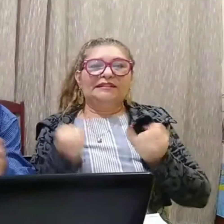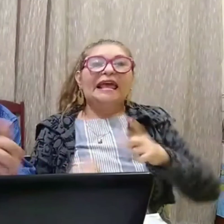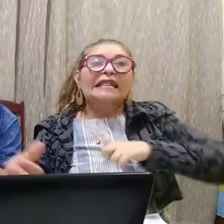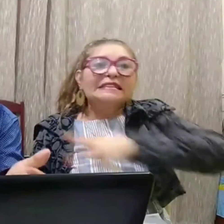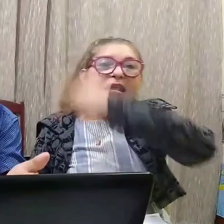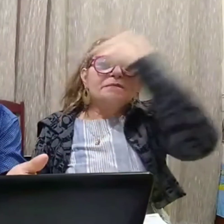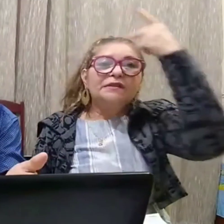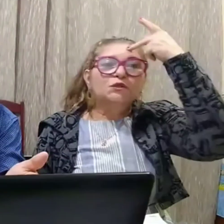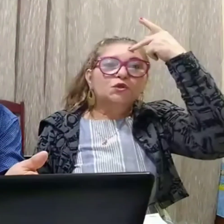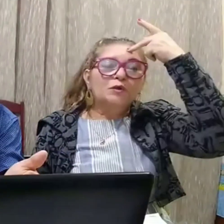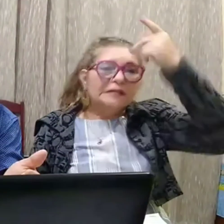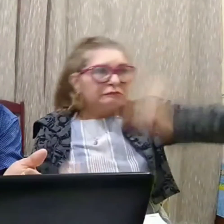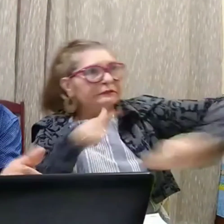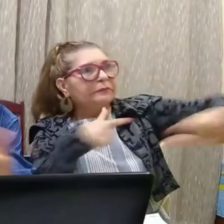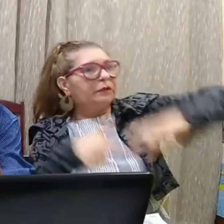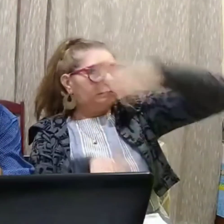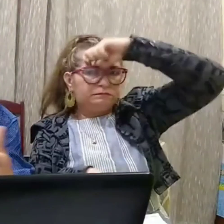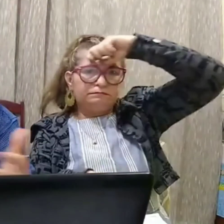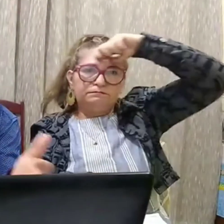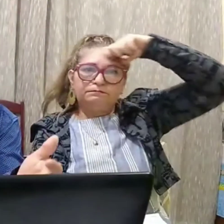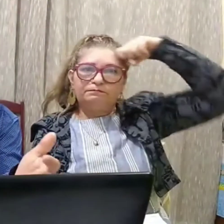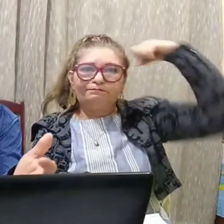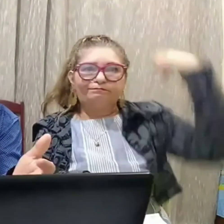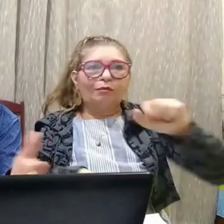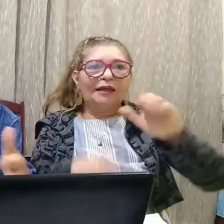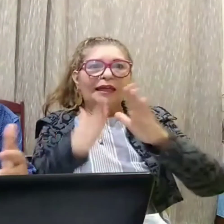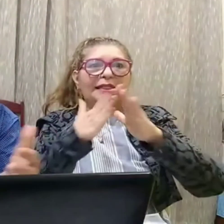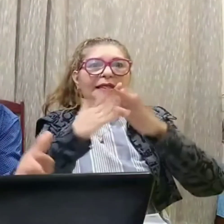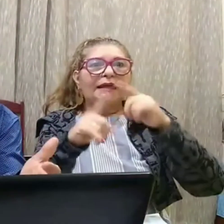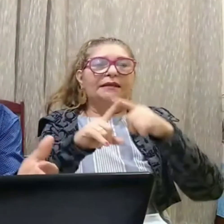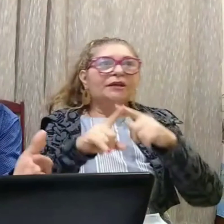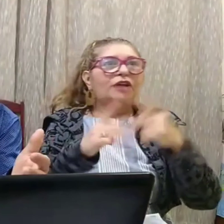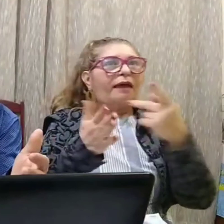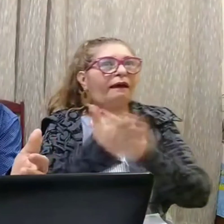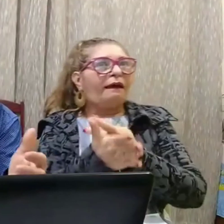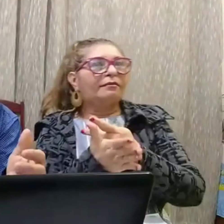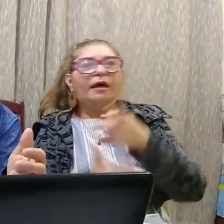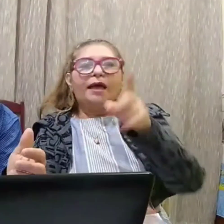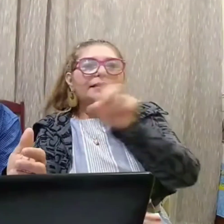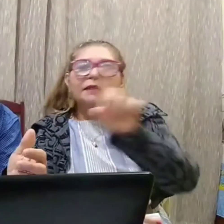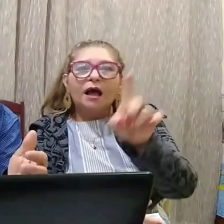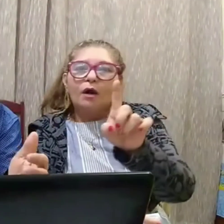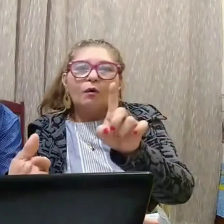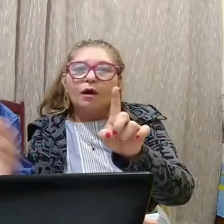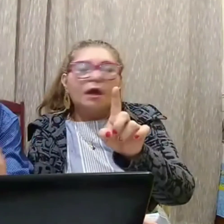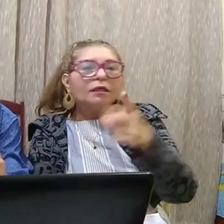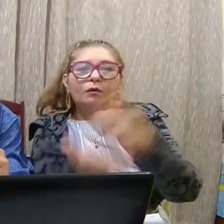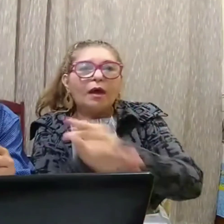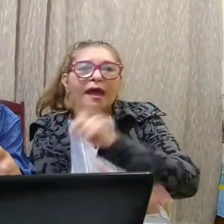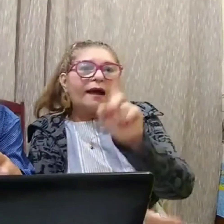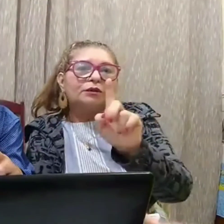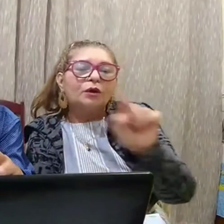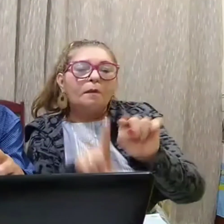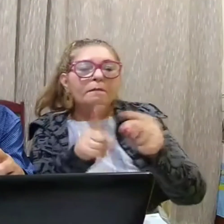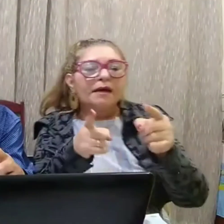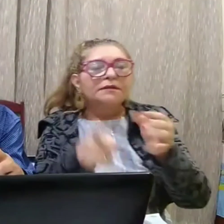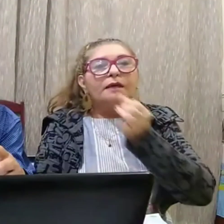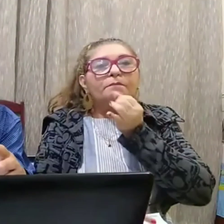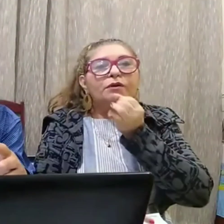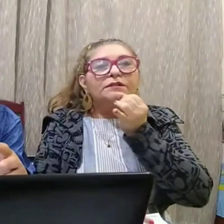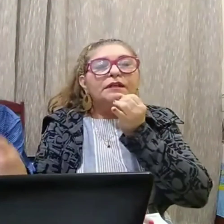atarefadas nas igrejas. Não estou dizendo que é errado estar atarefado, ter muito serviço. O que não pode é fazer